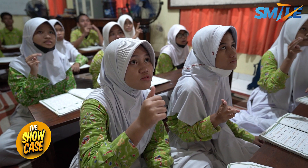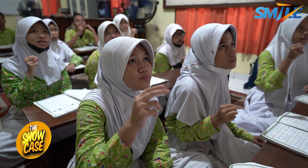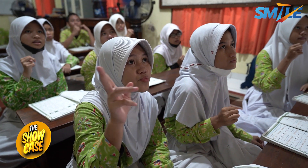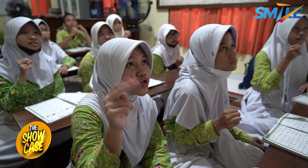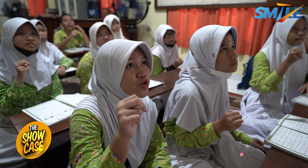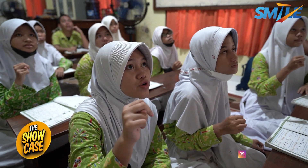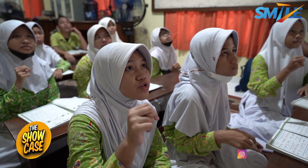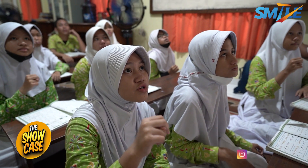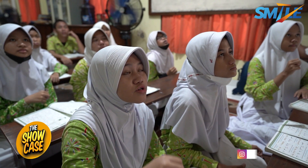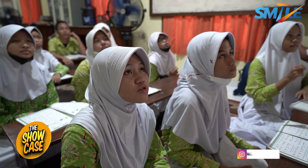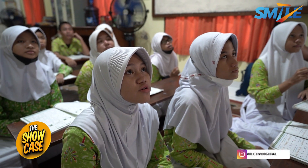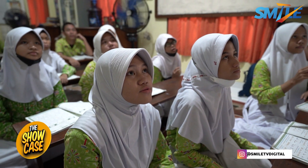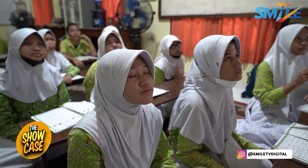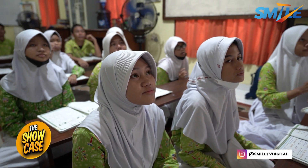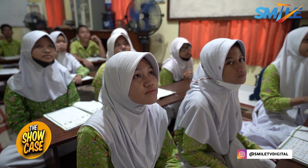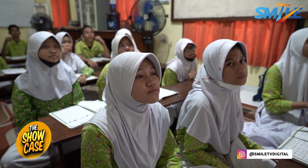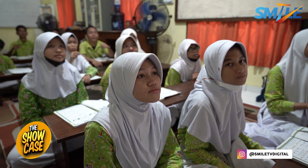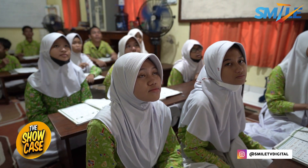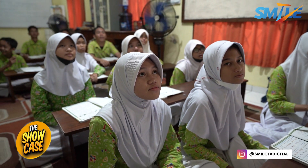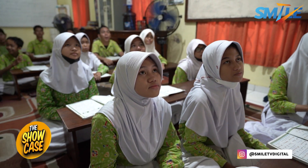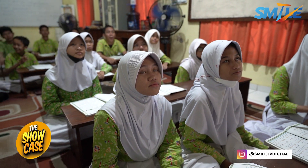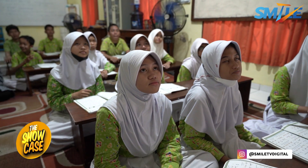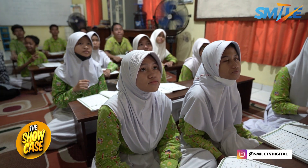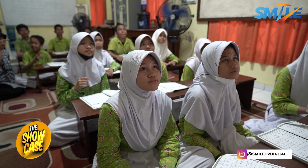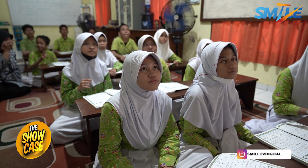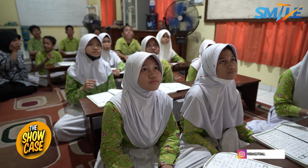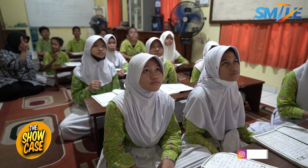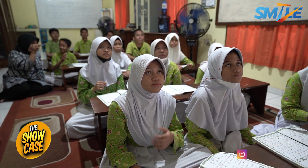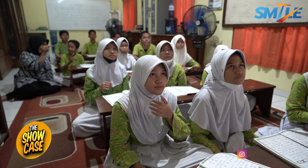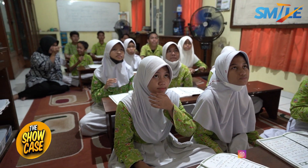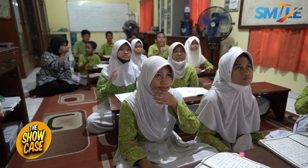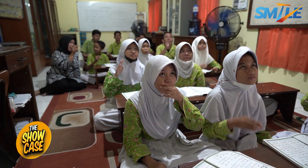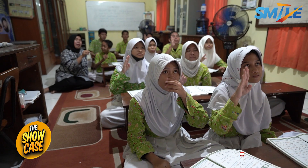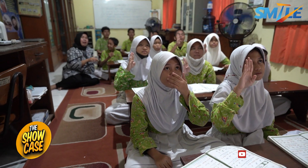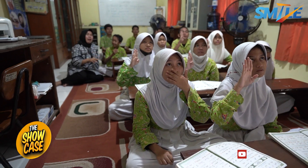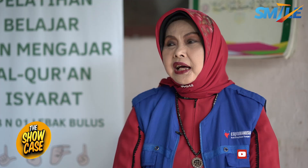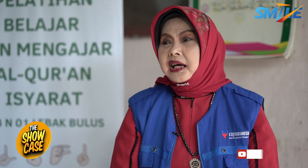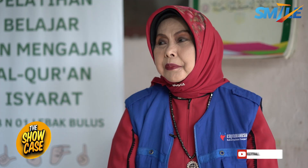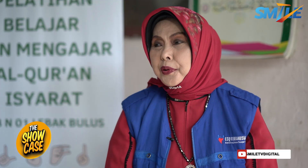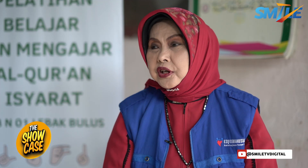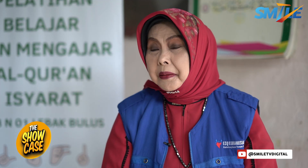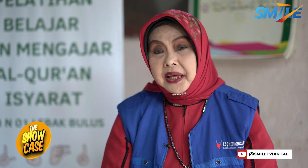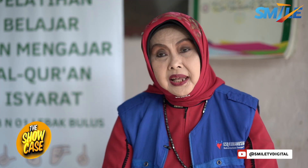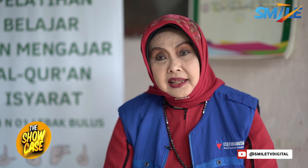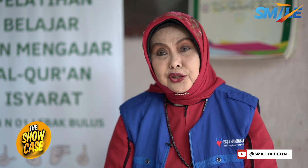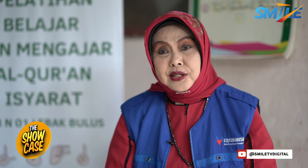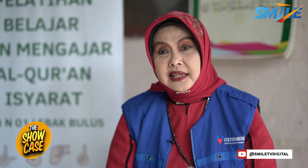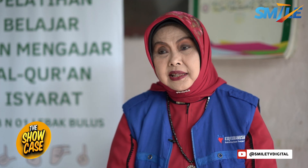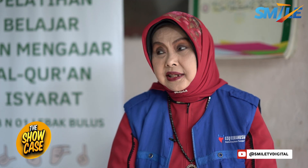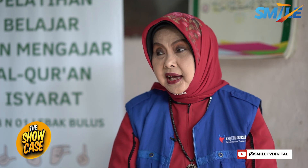komunitas teman tuli sendiri diterima sebagai inilah metode yang paling mudah untuk mereka pahami. Program ini tentu saja tidak